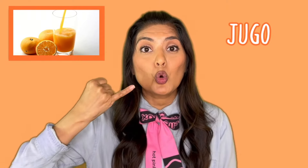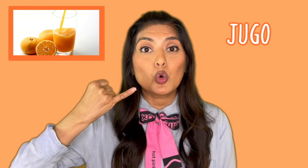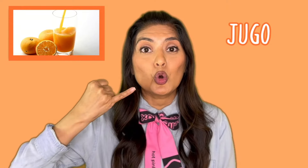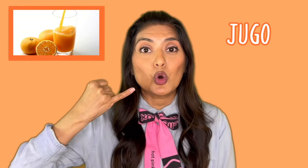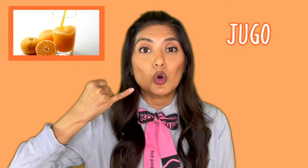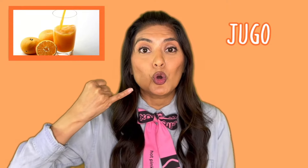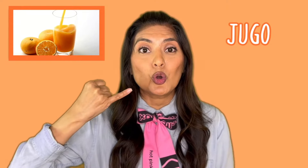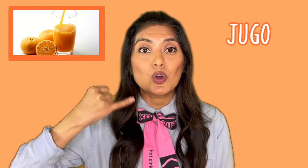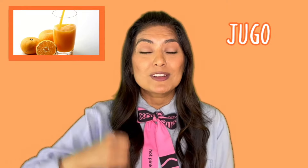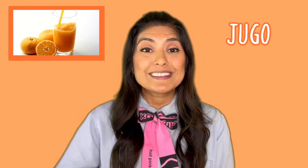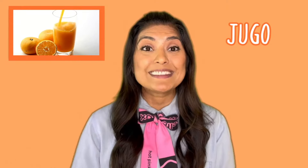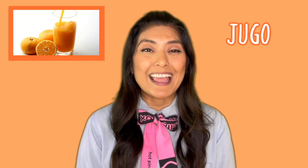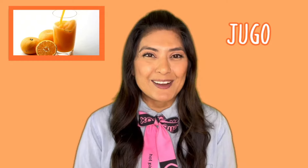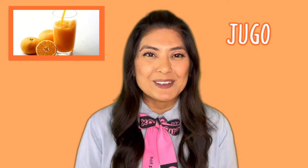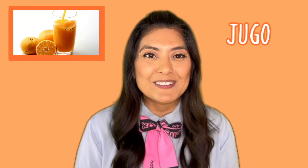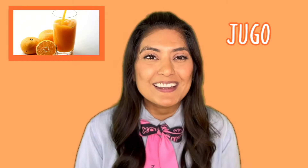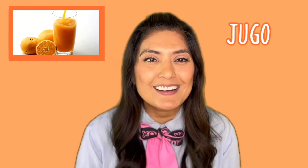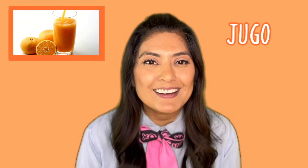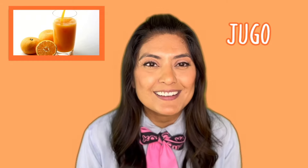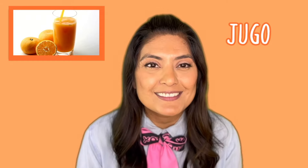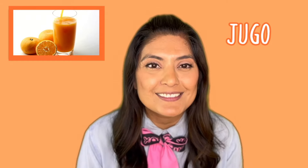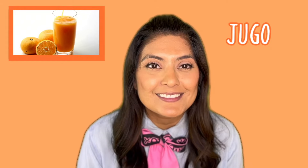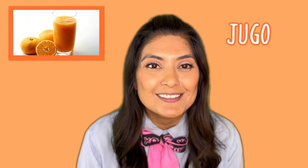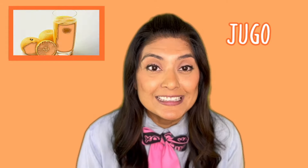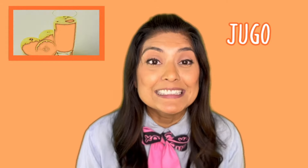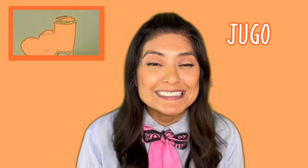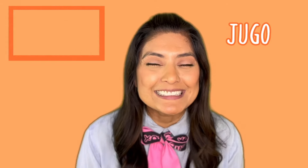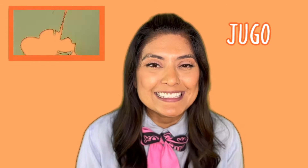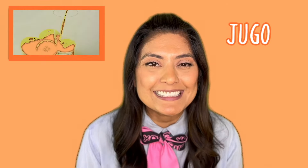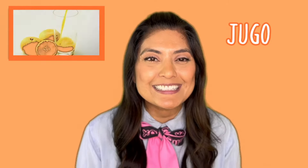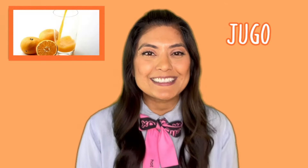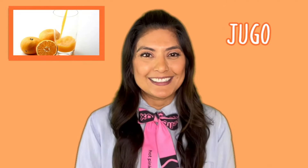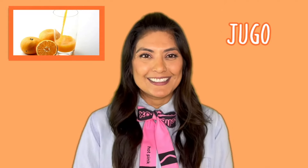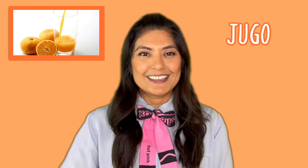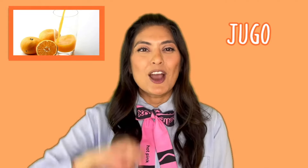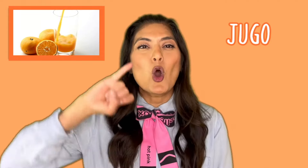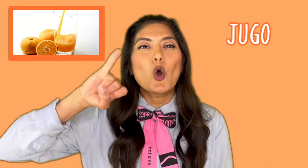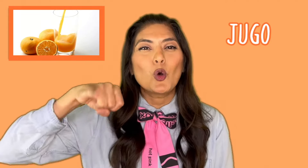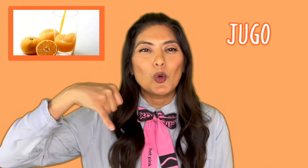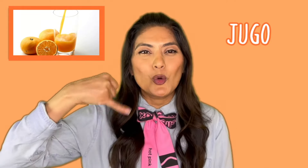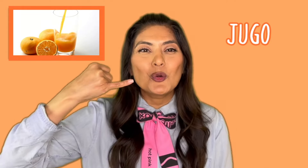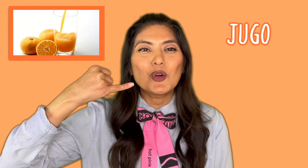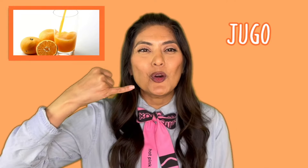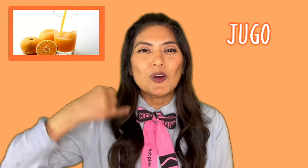Jugo. Déjame ver. Sí. Jugo.